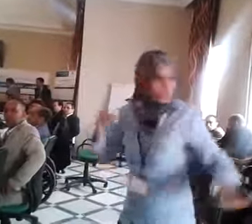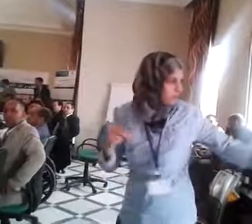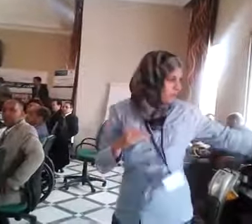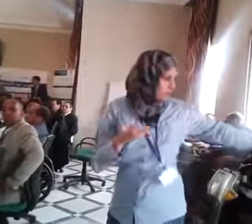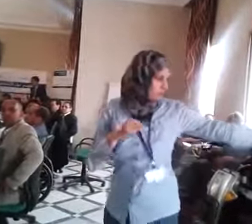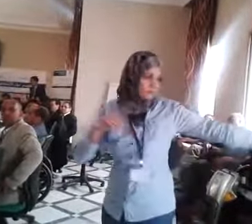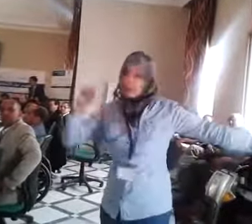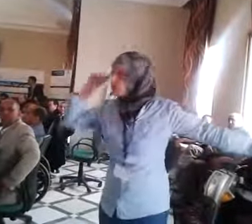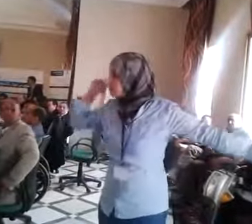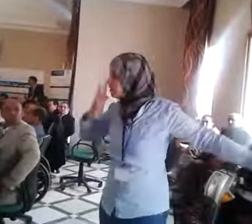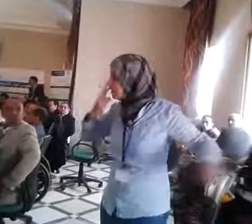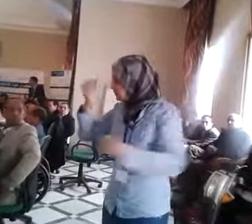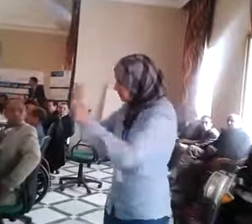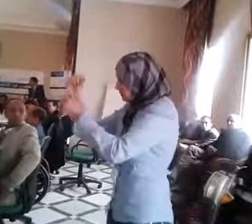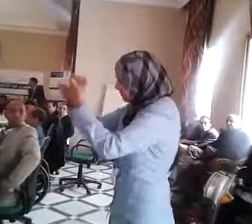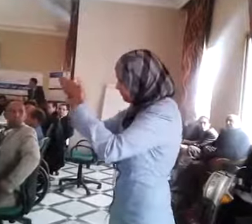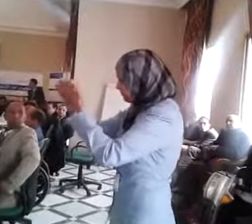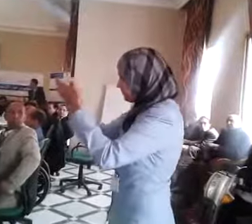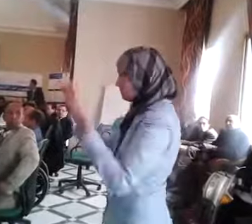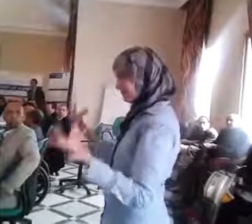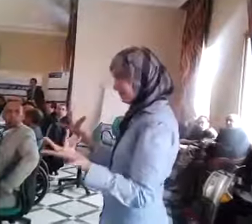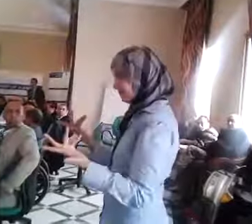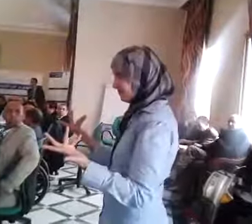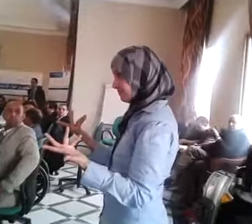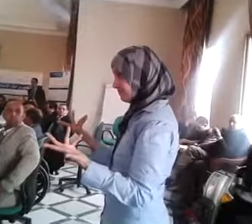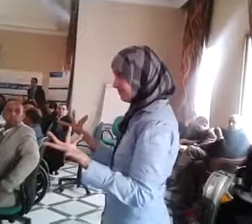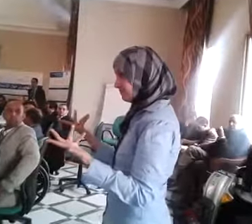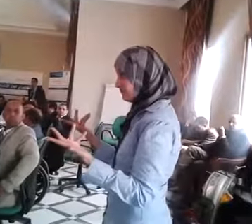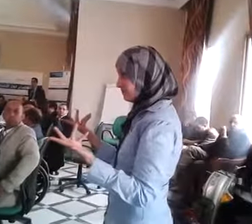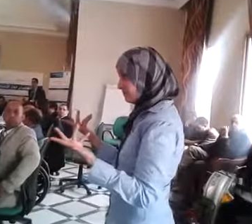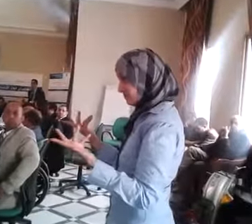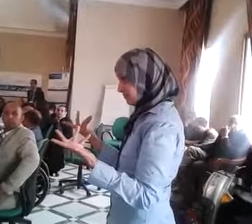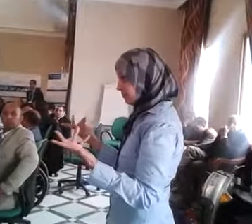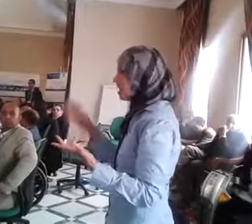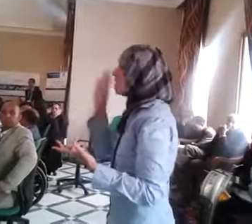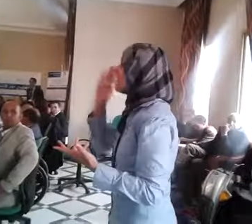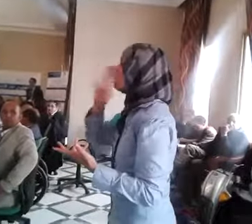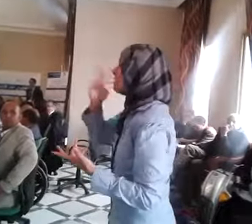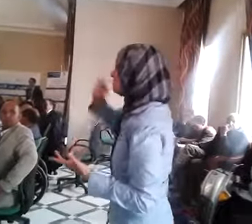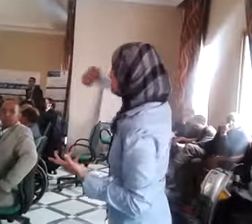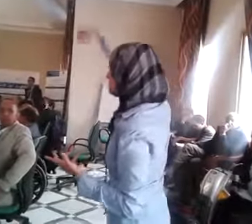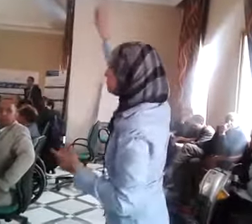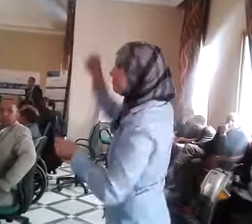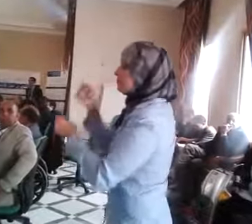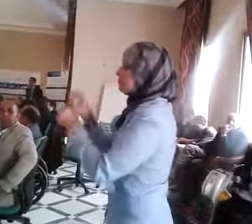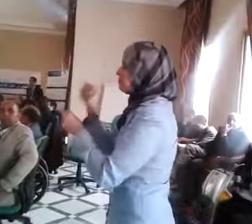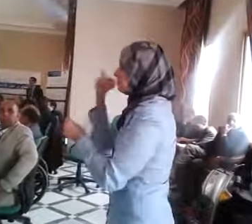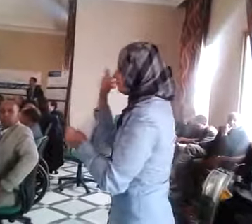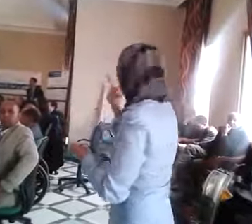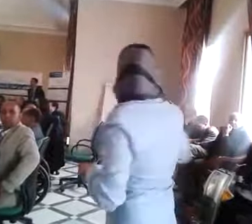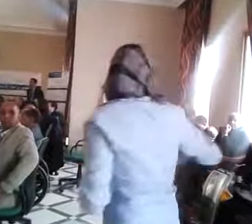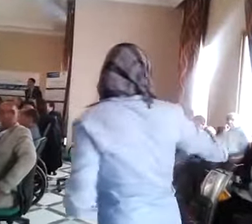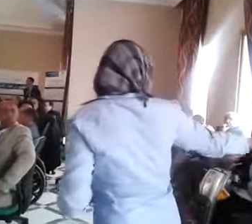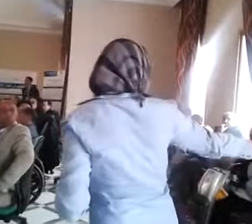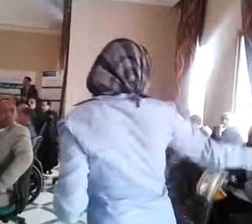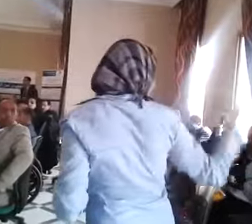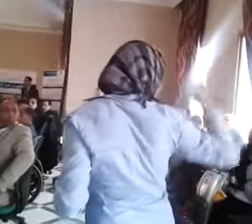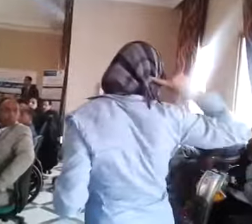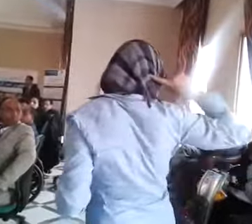الأمور الدينية والروحية مع الأسف على واحد صادق وهي كان يجري على اليوم